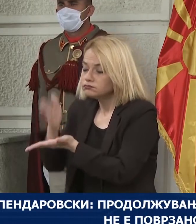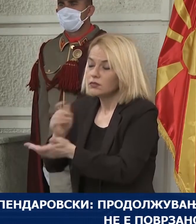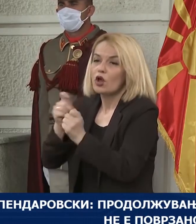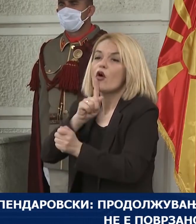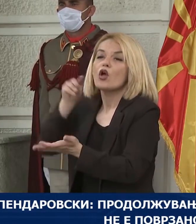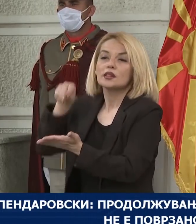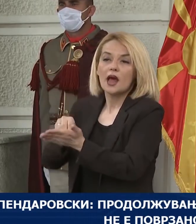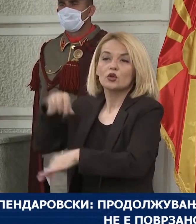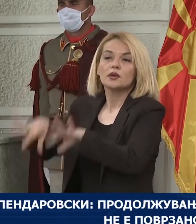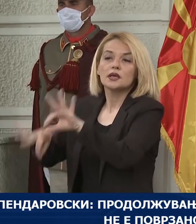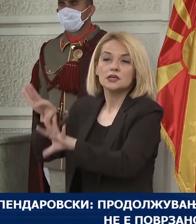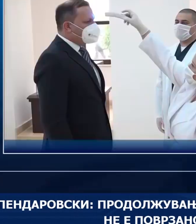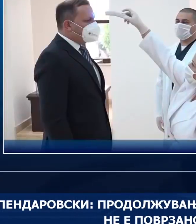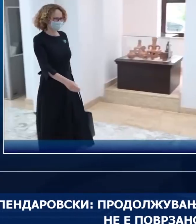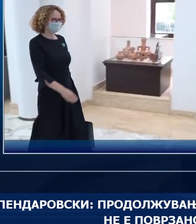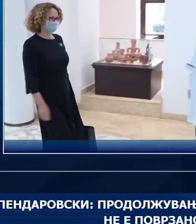избори.